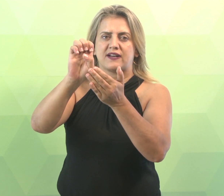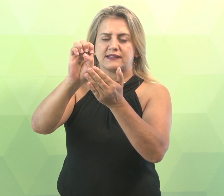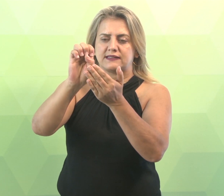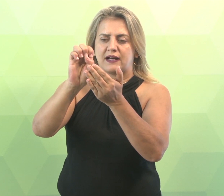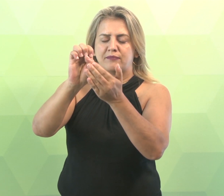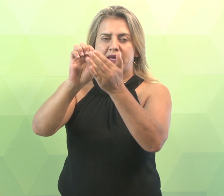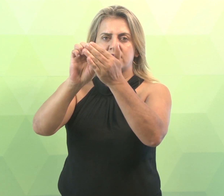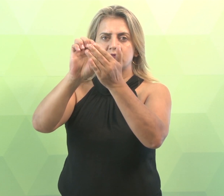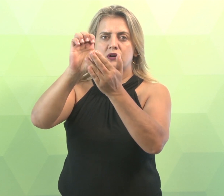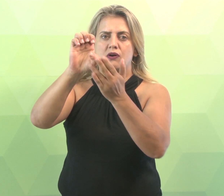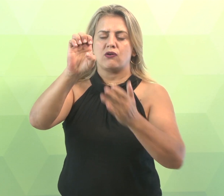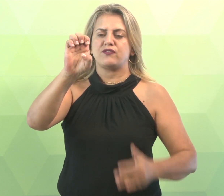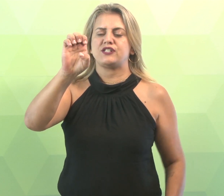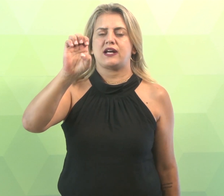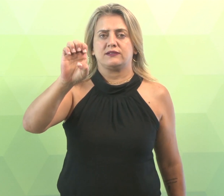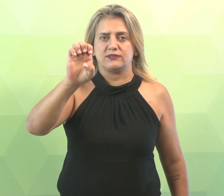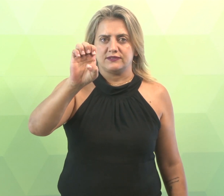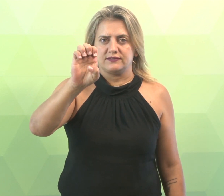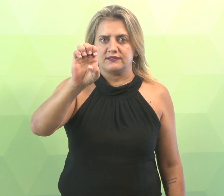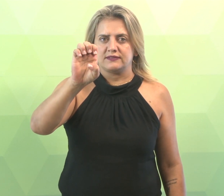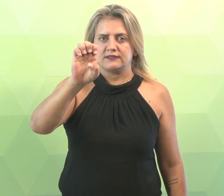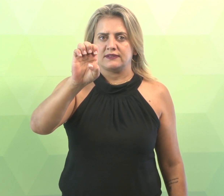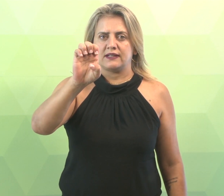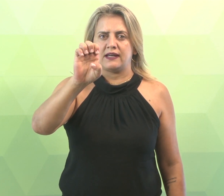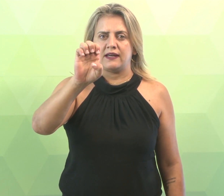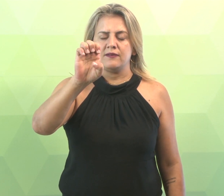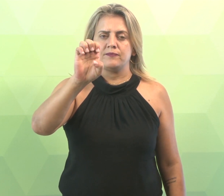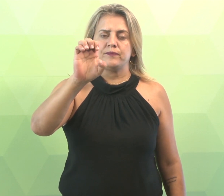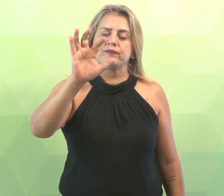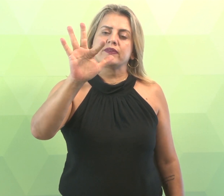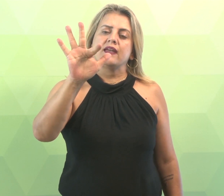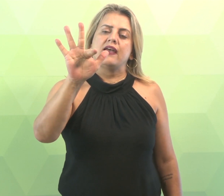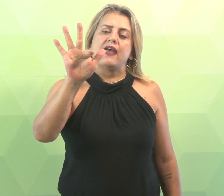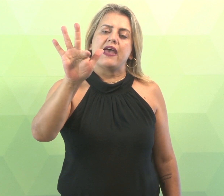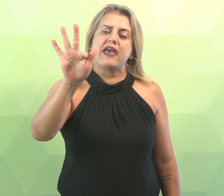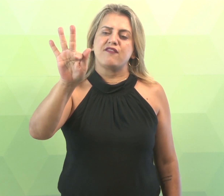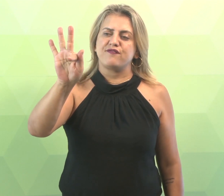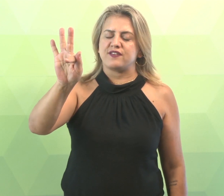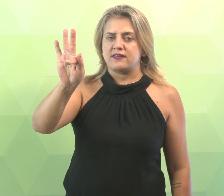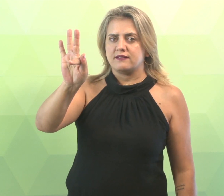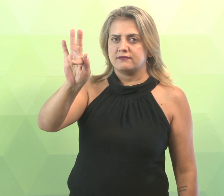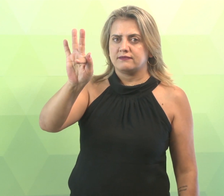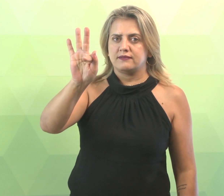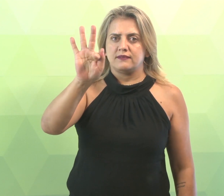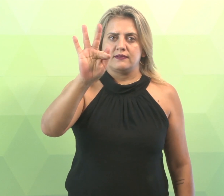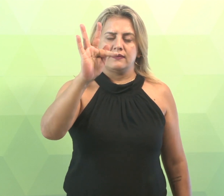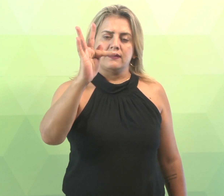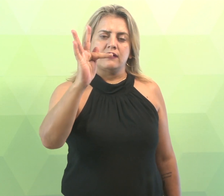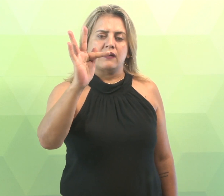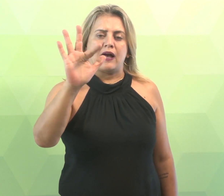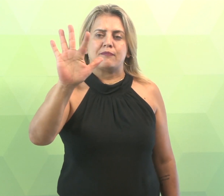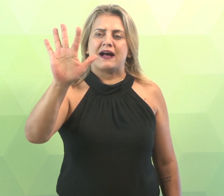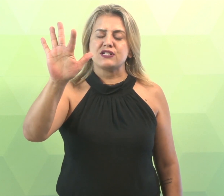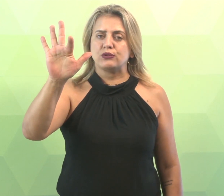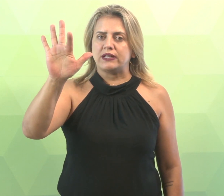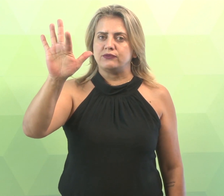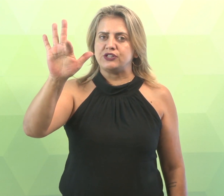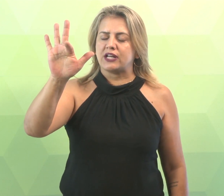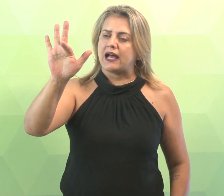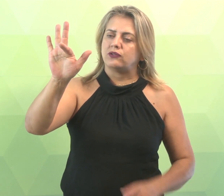faz, aberto ou fechado. E. F. Abaixa o dedo